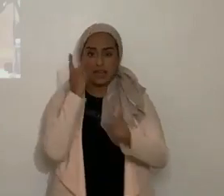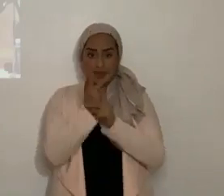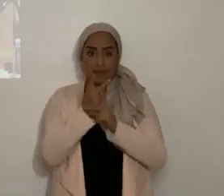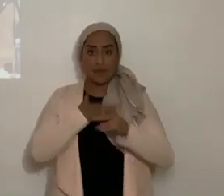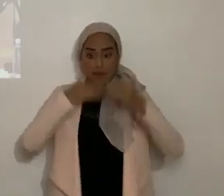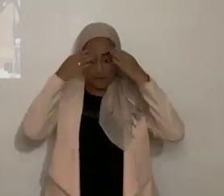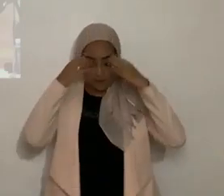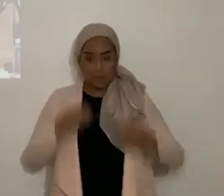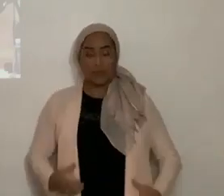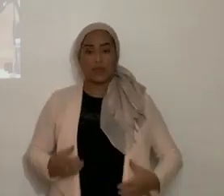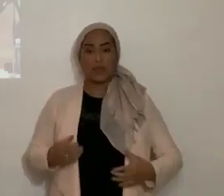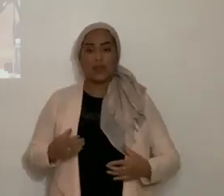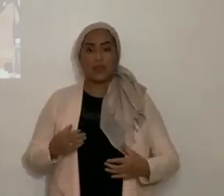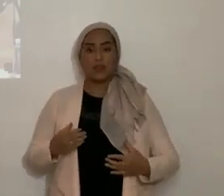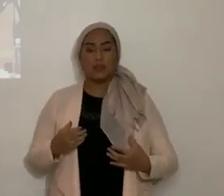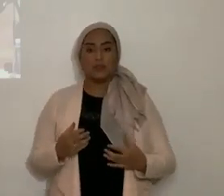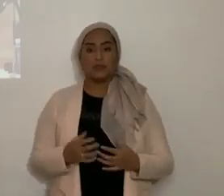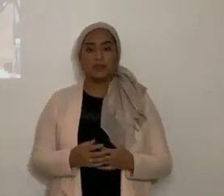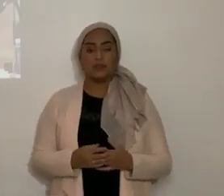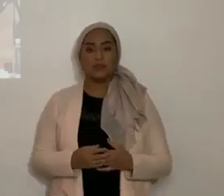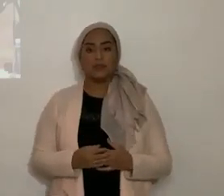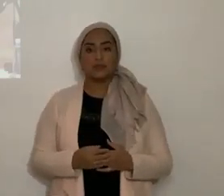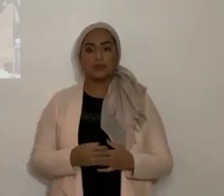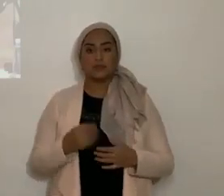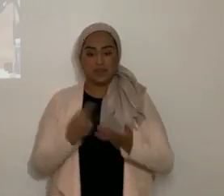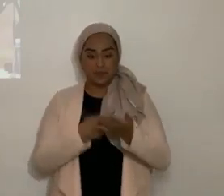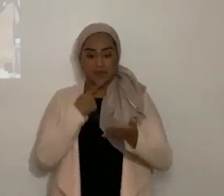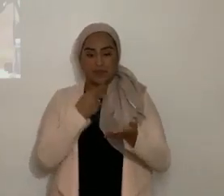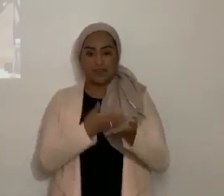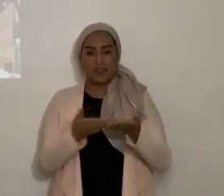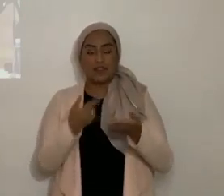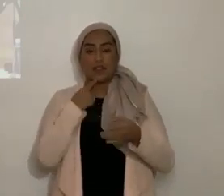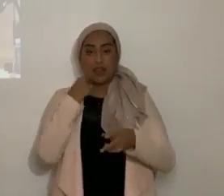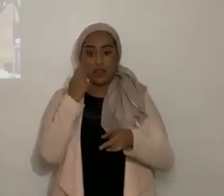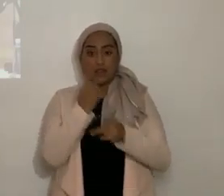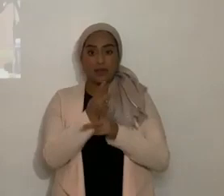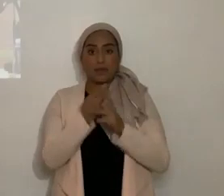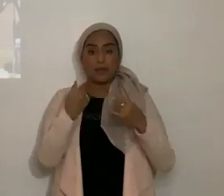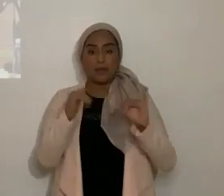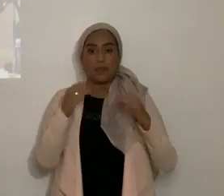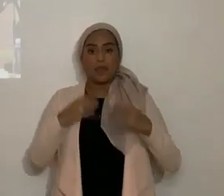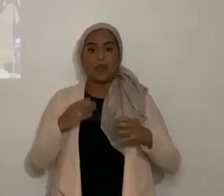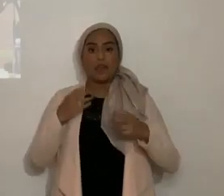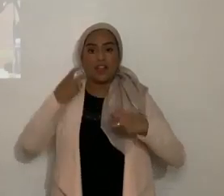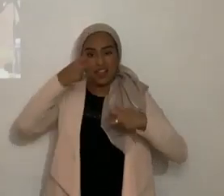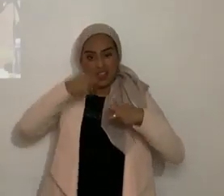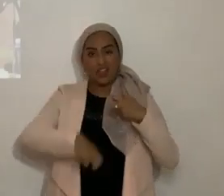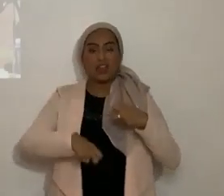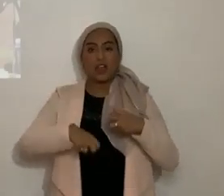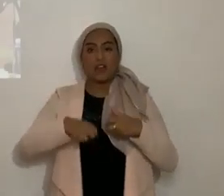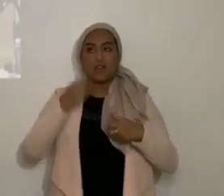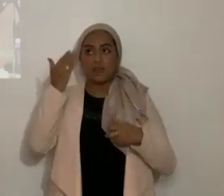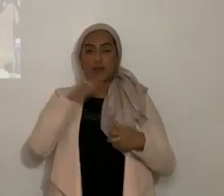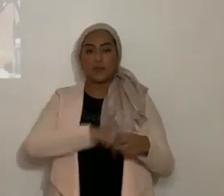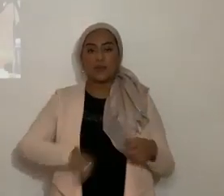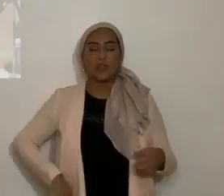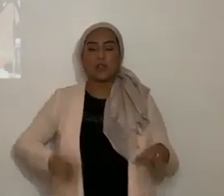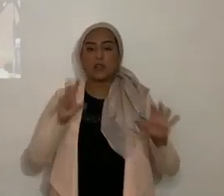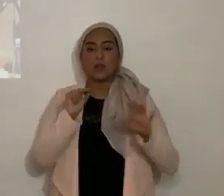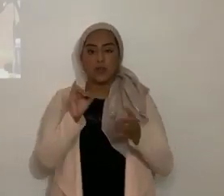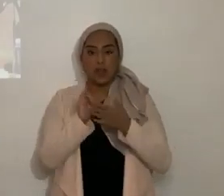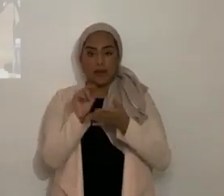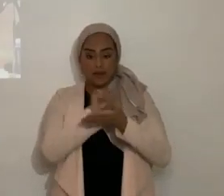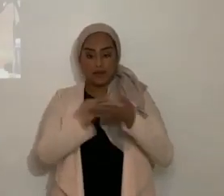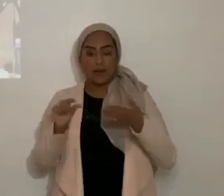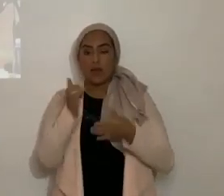carne lo que falta, así, aquí es donde esto está mal. Dice, cumplo en mi carne lo que falta de las aflicciones de Mashiach. No, esta